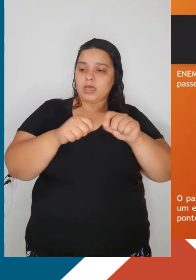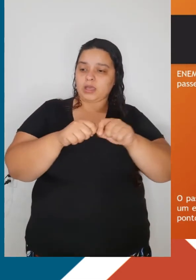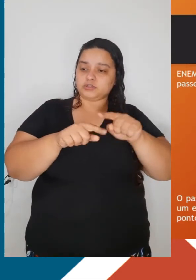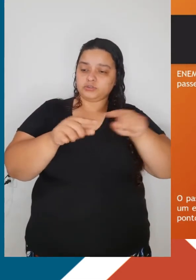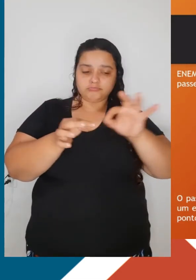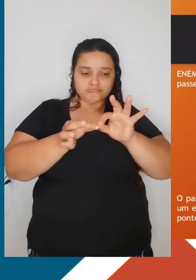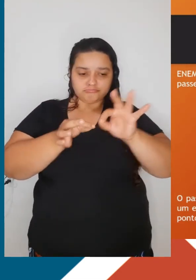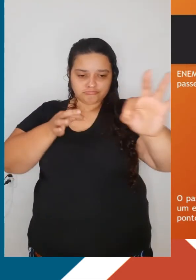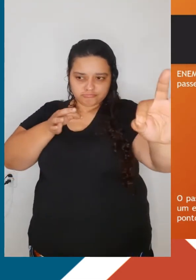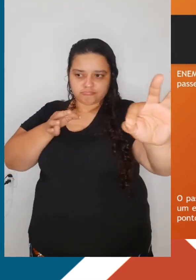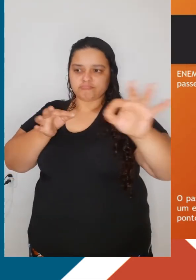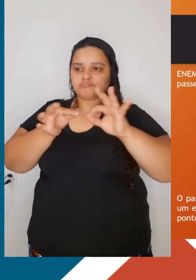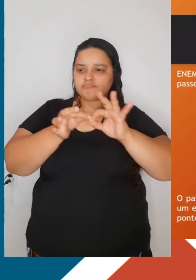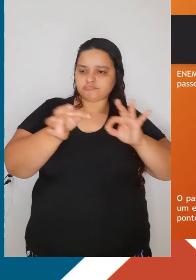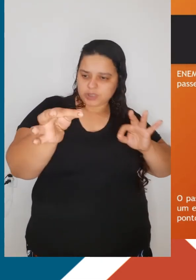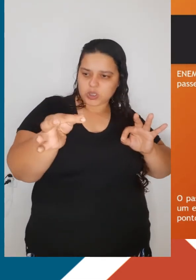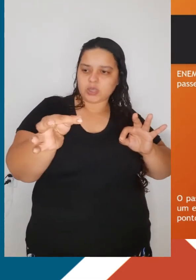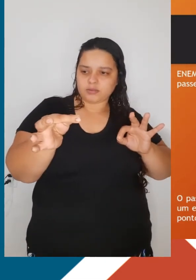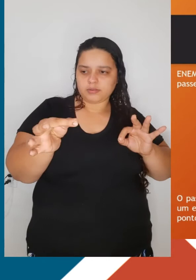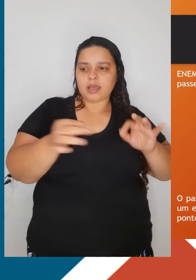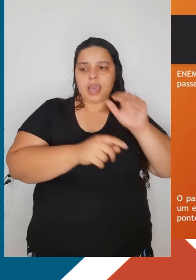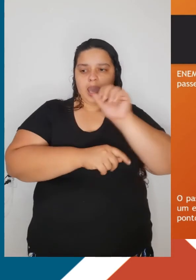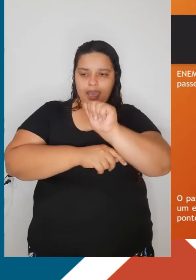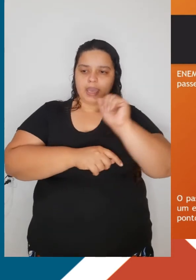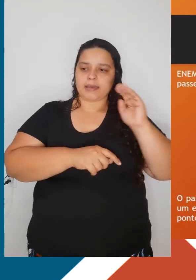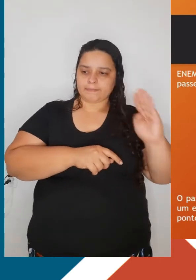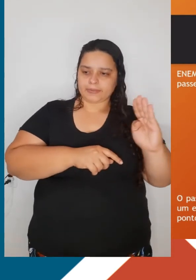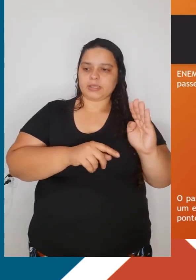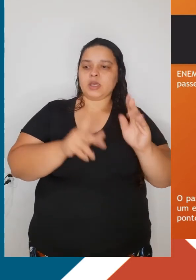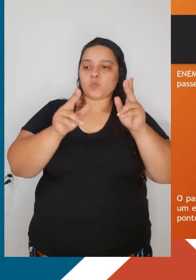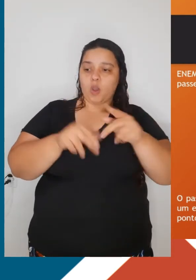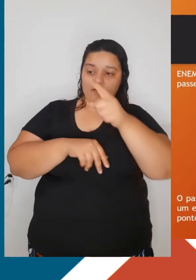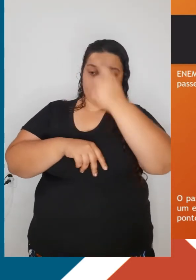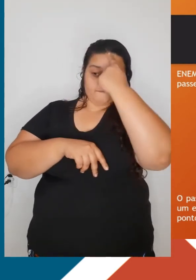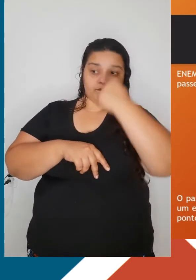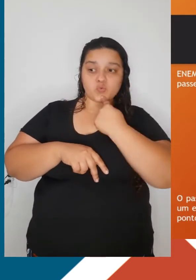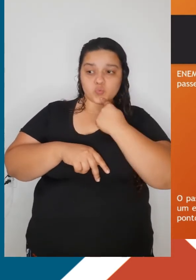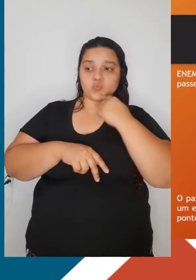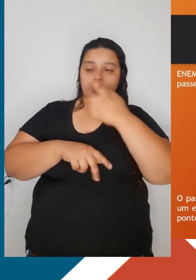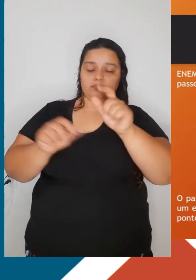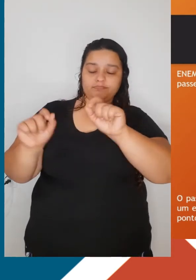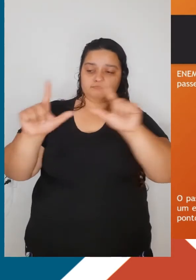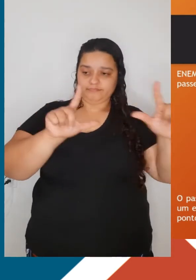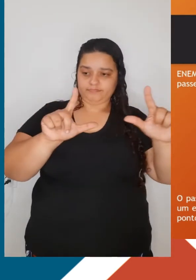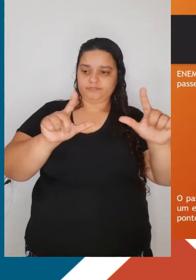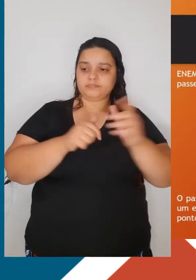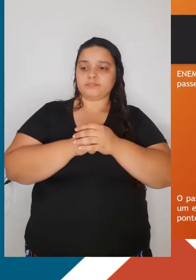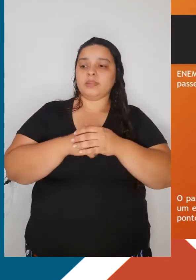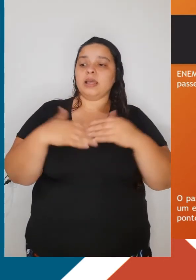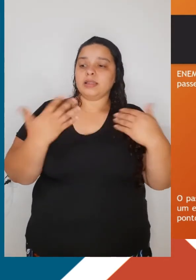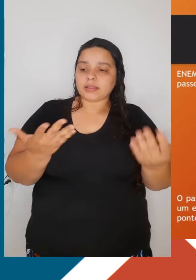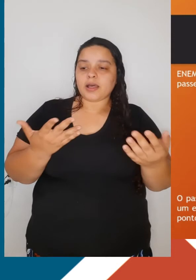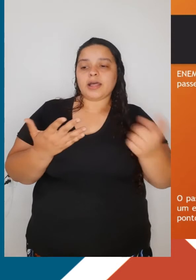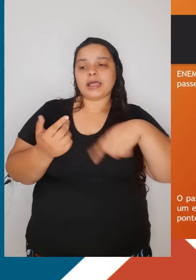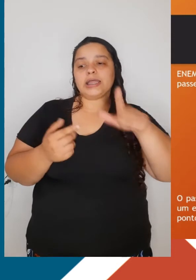ao chafariz, medindo a distância entre dois pontos A e B, conforme a figura que estará no próximo slide. Com